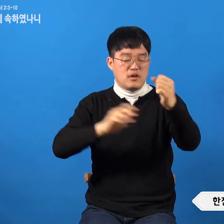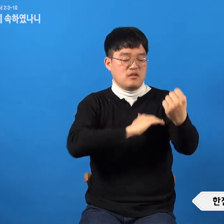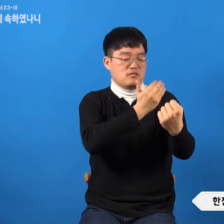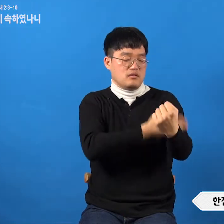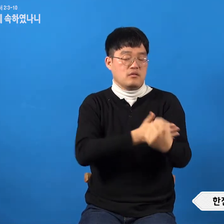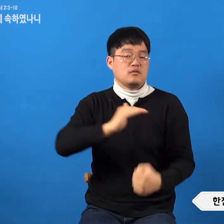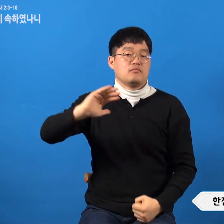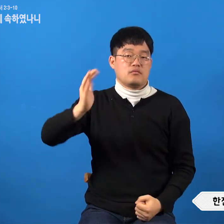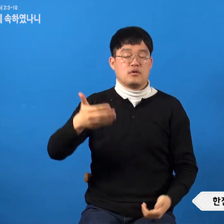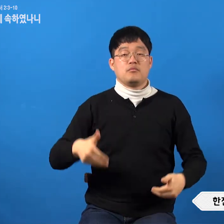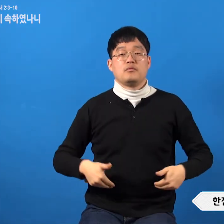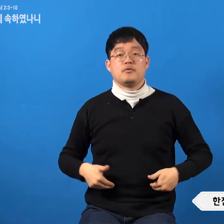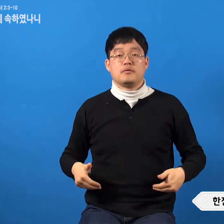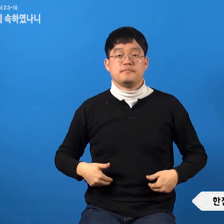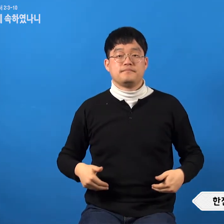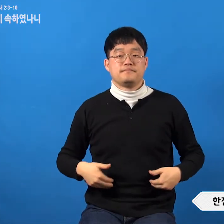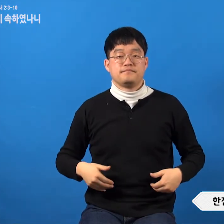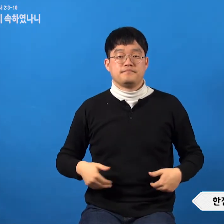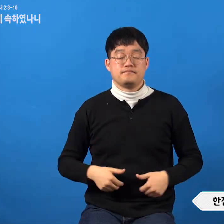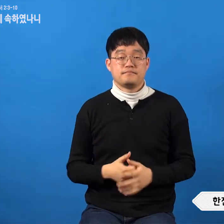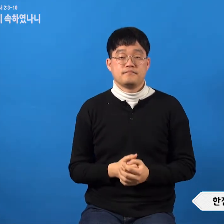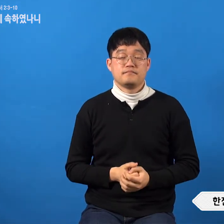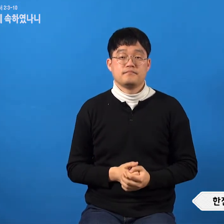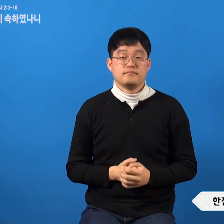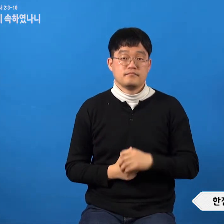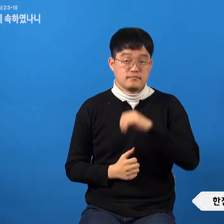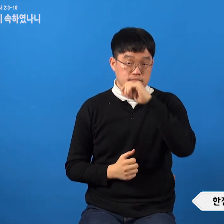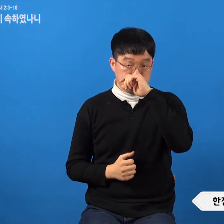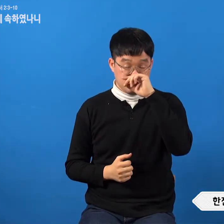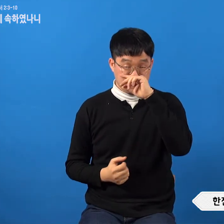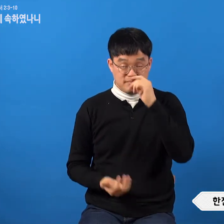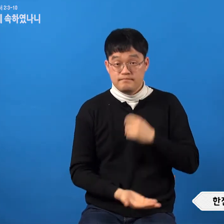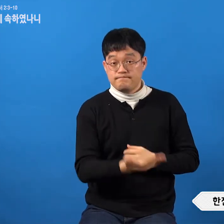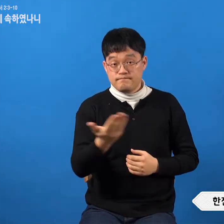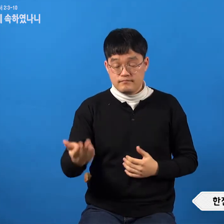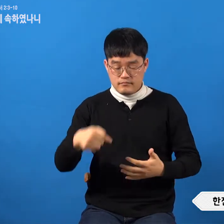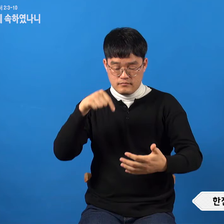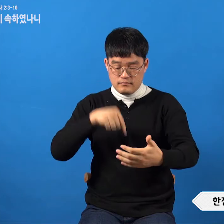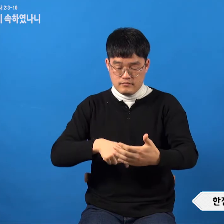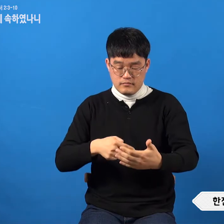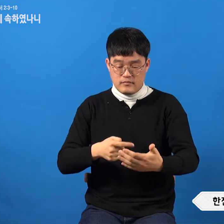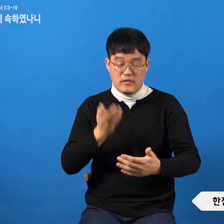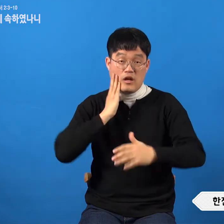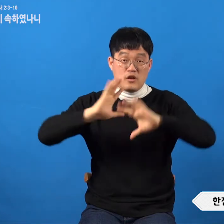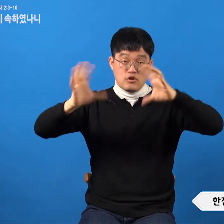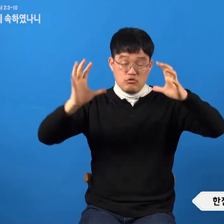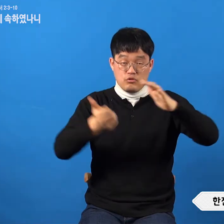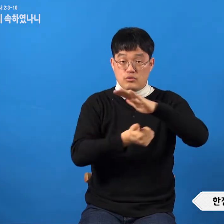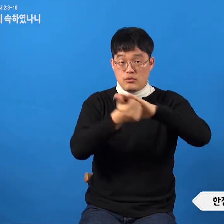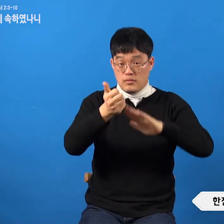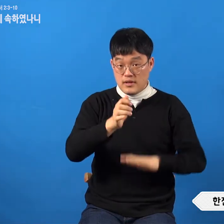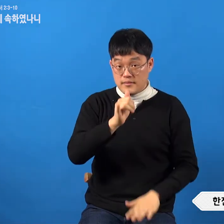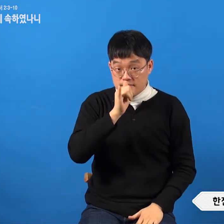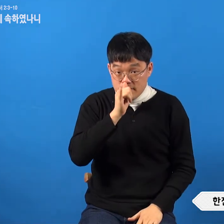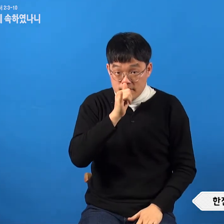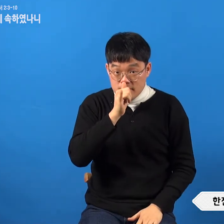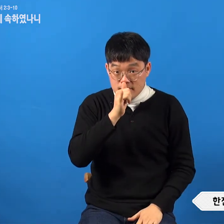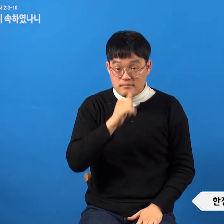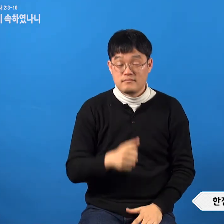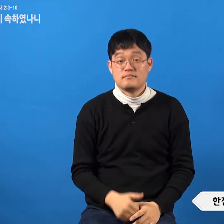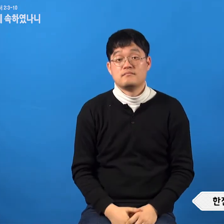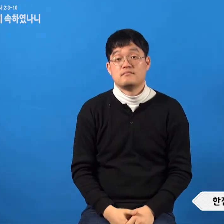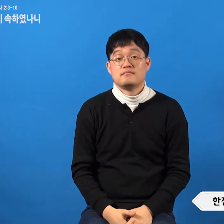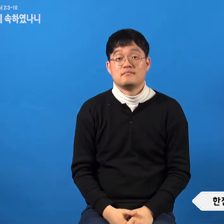됩니다. 자, 확인차 물어보겠습니다. 여러분 속에 천국 소망이 분명히 있습니까?